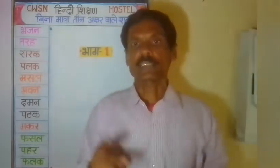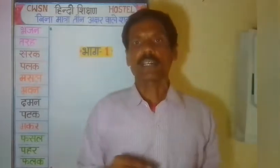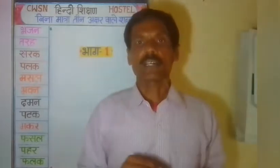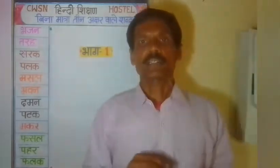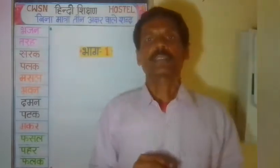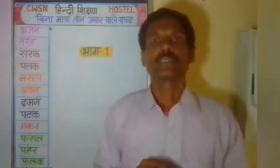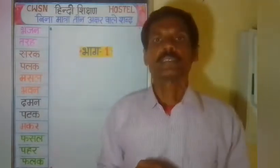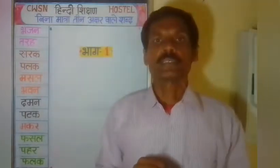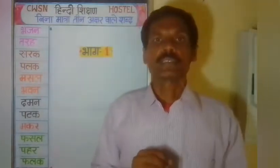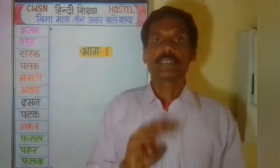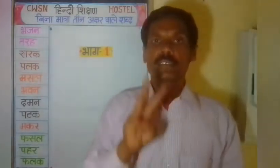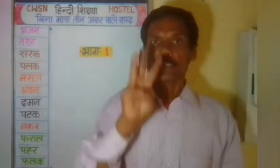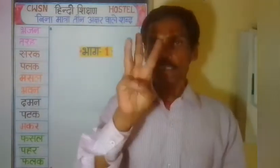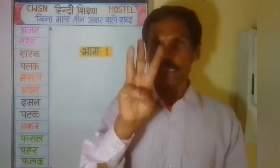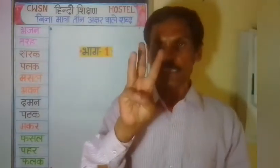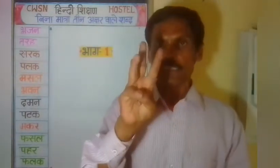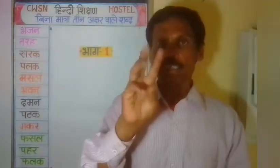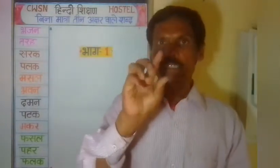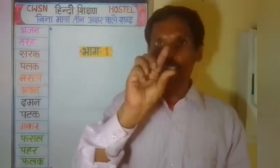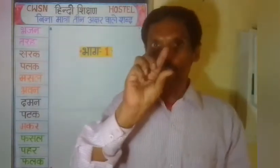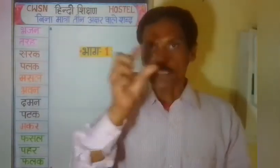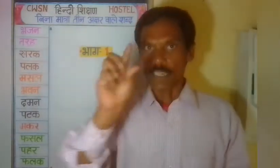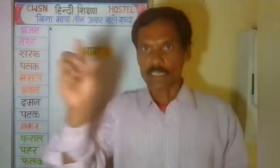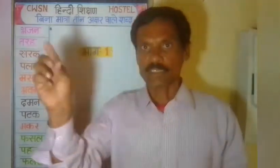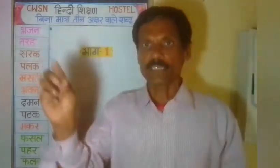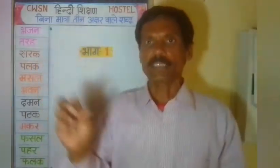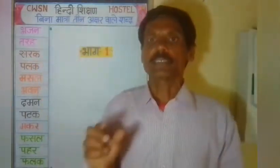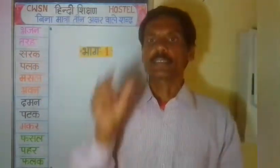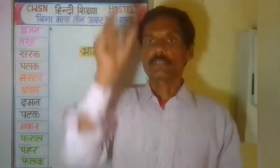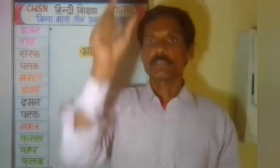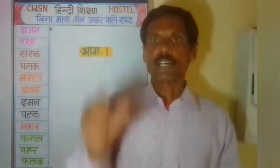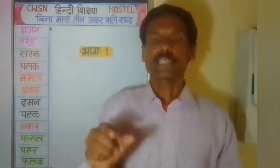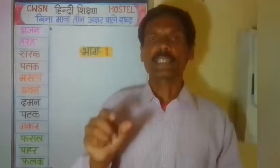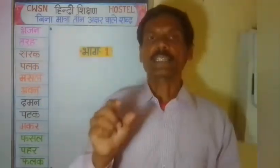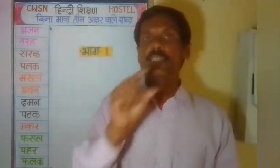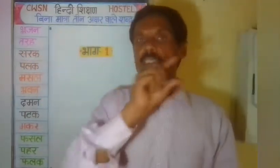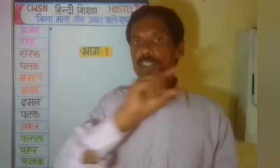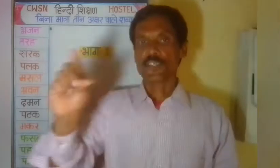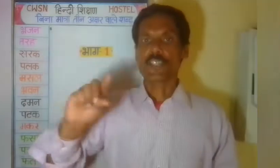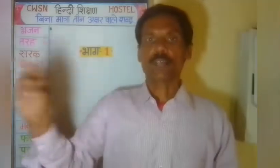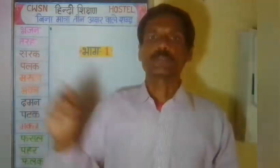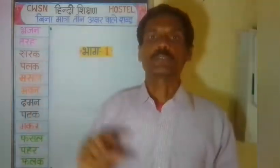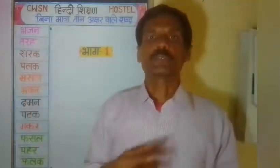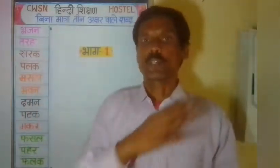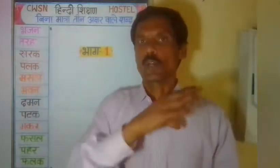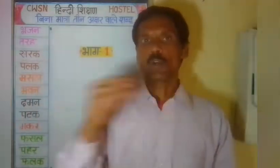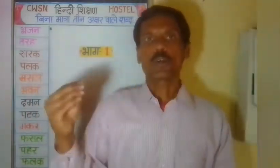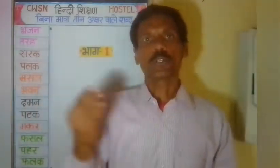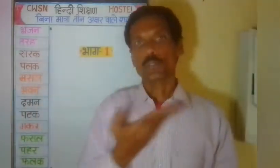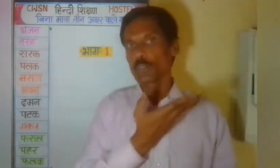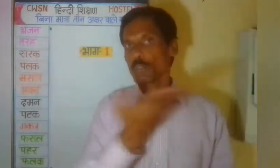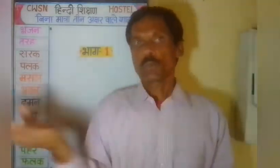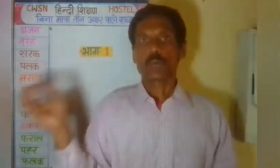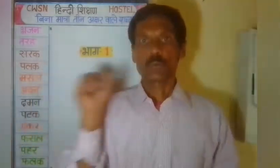मात्रा तीन अक्षर वाले शब्द और